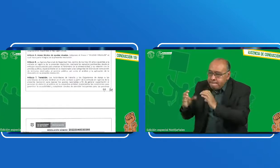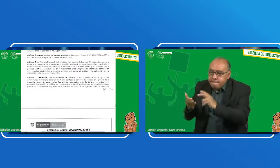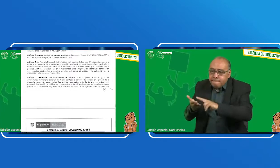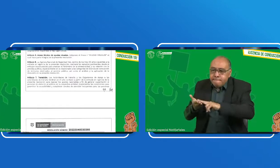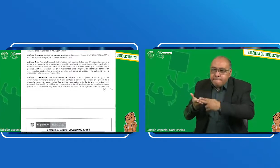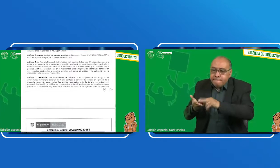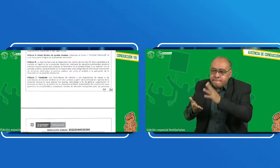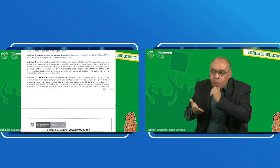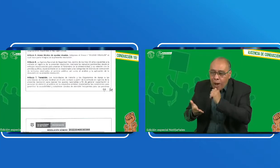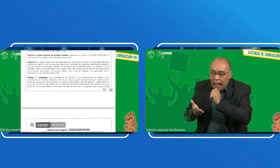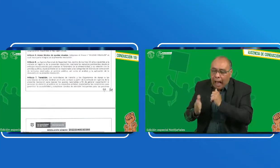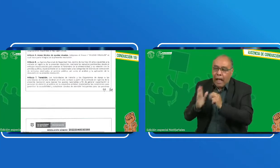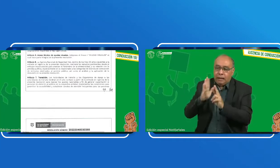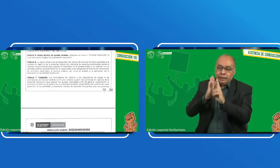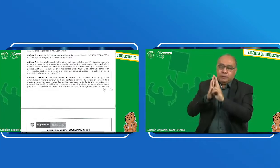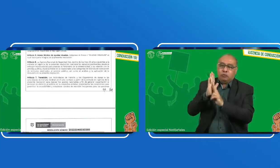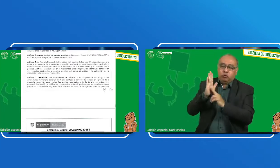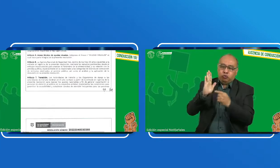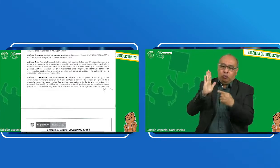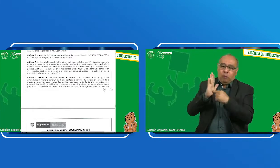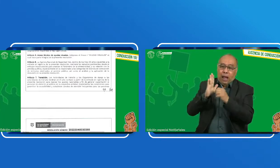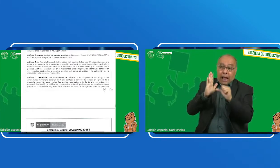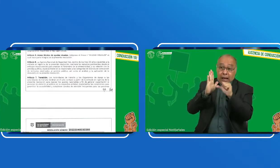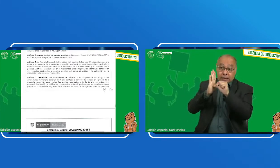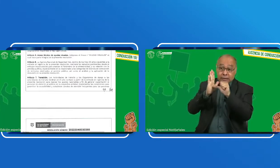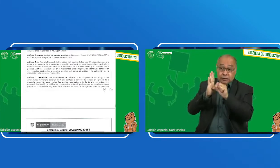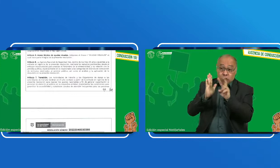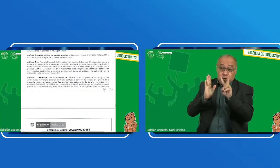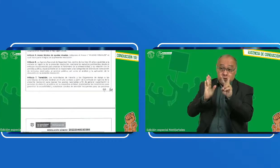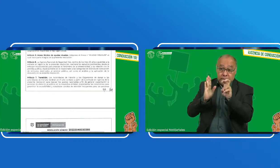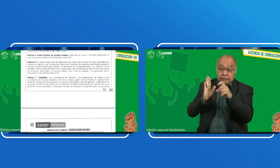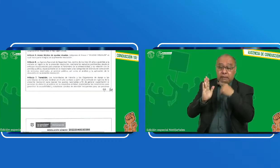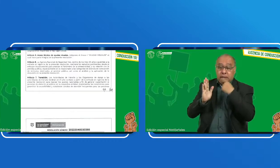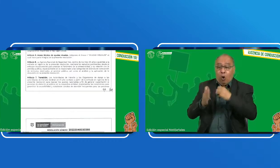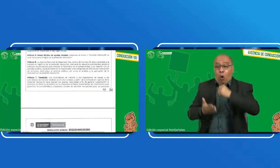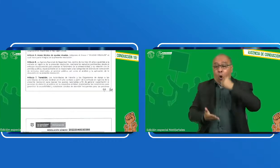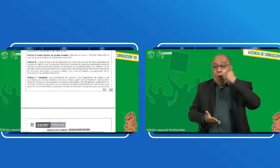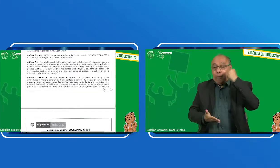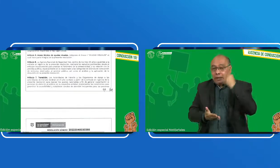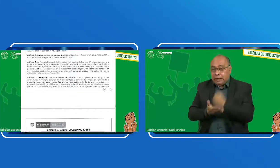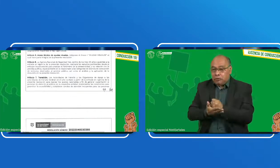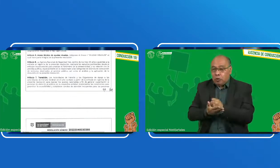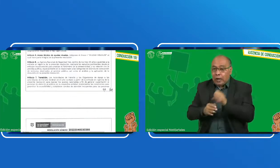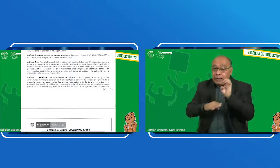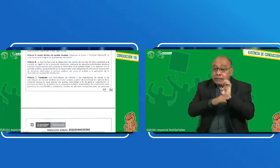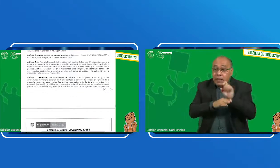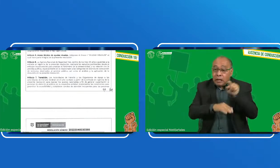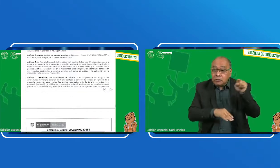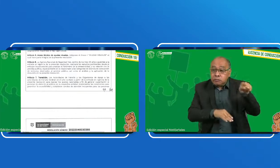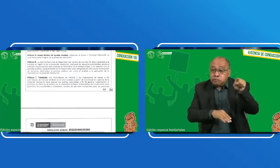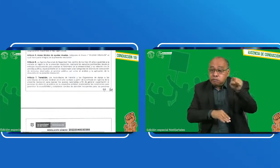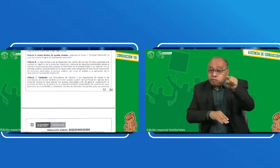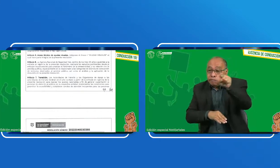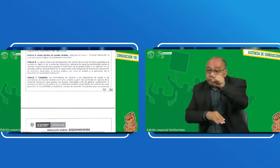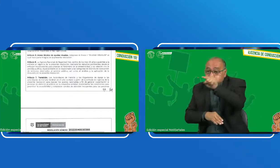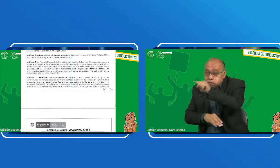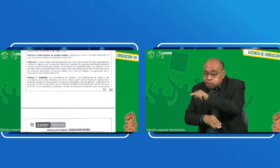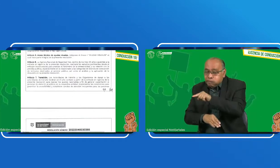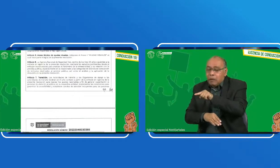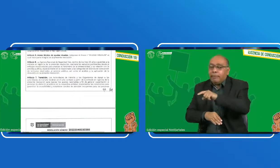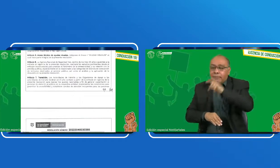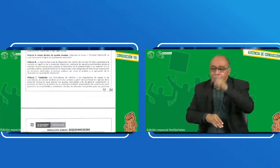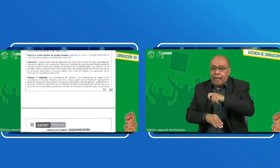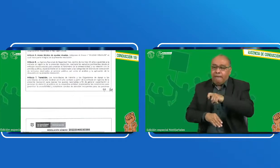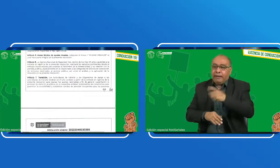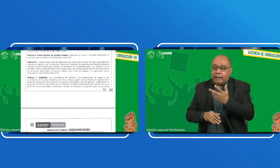de conducción en los que muchas veces uno no tiene esta comunicación, tiene que